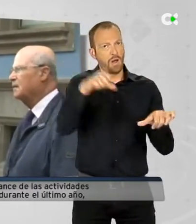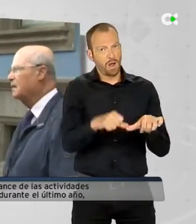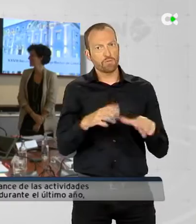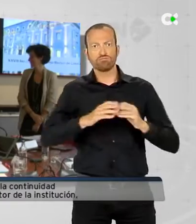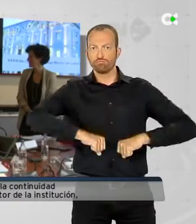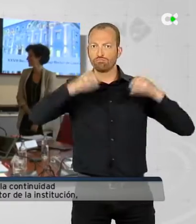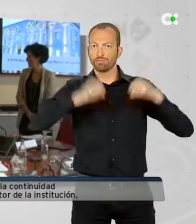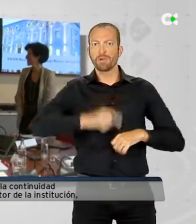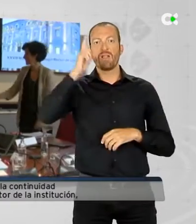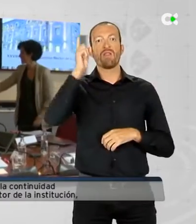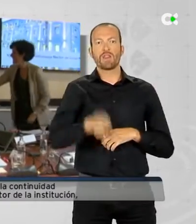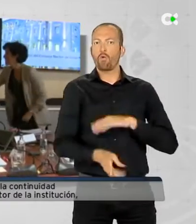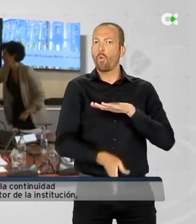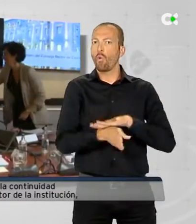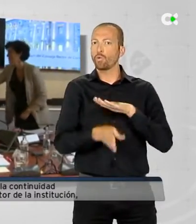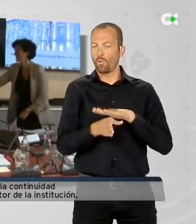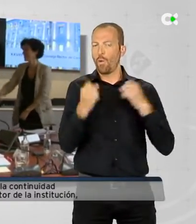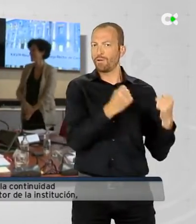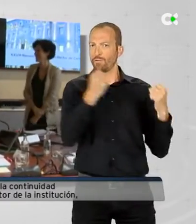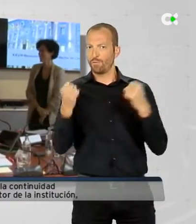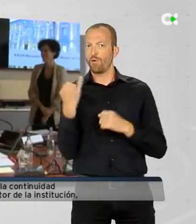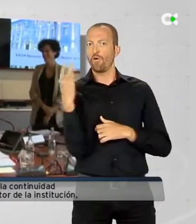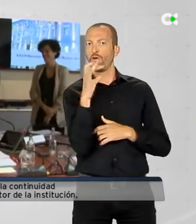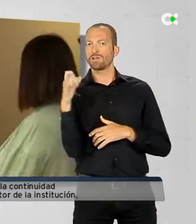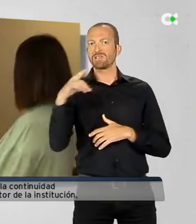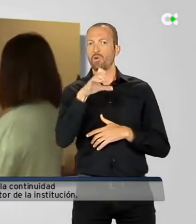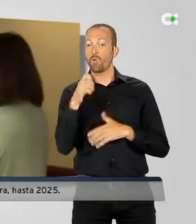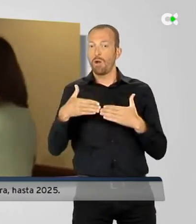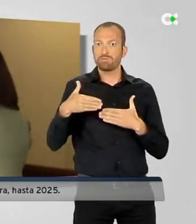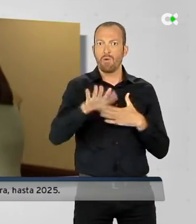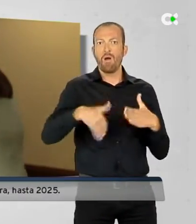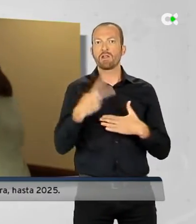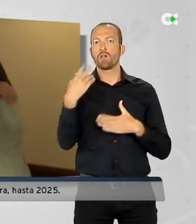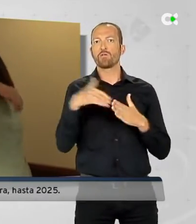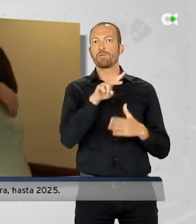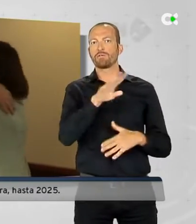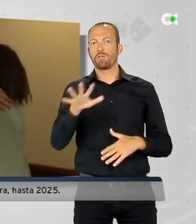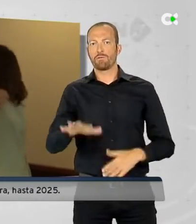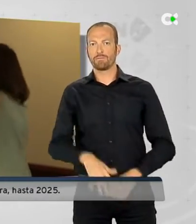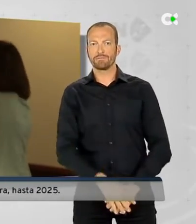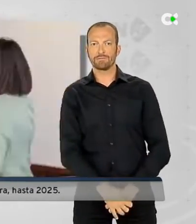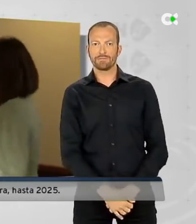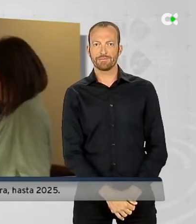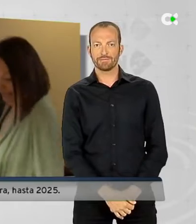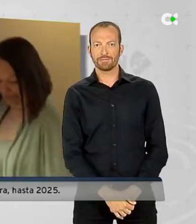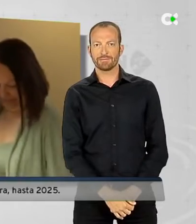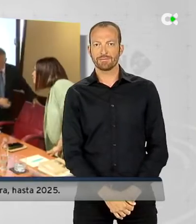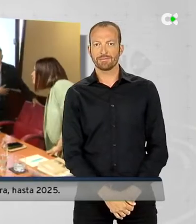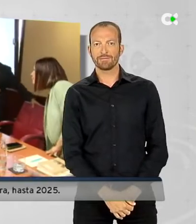año, acordaba la continuidad del actual director de la institución, José Segura, hasta 2025.